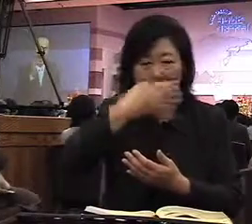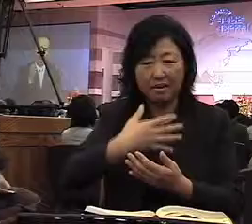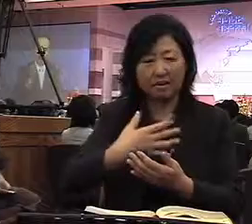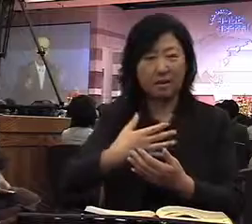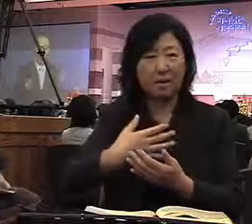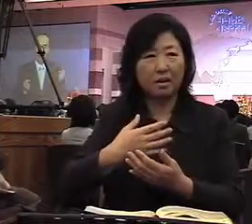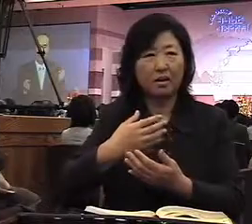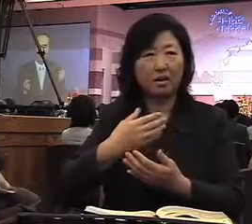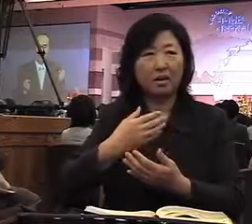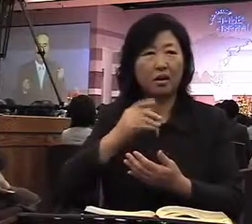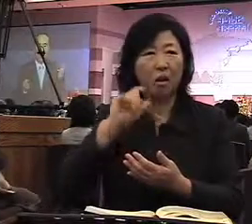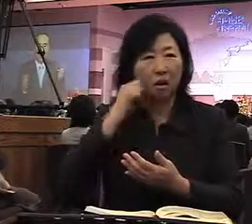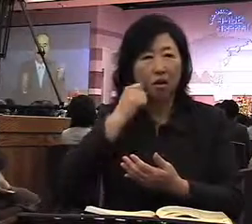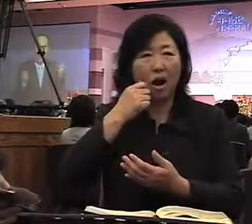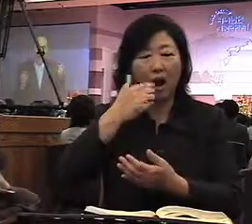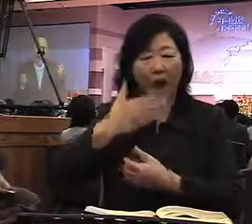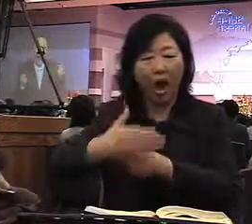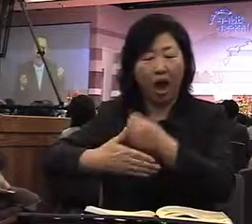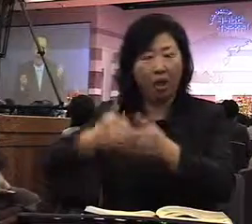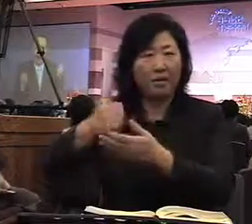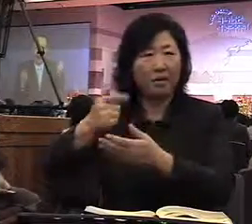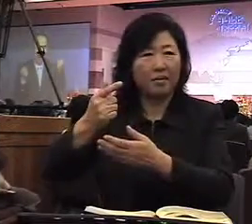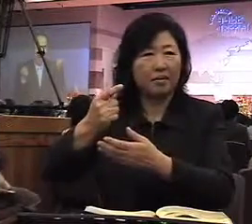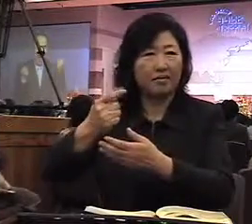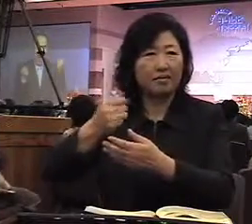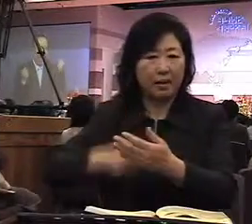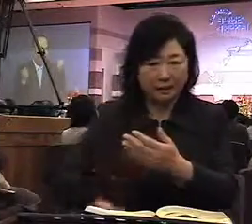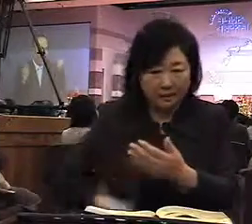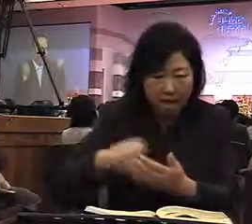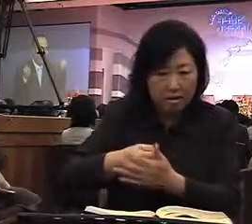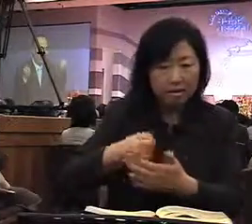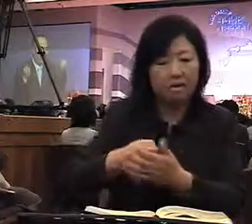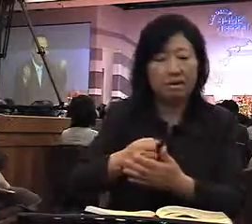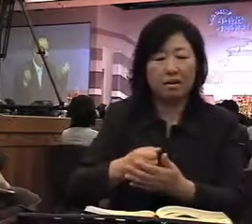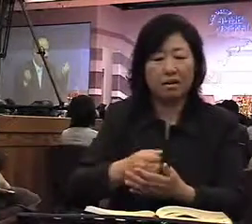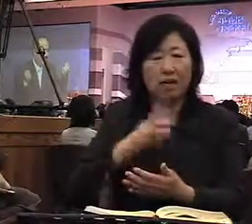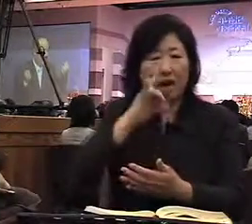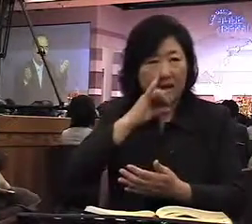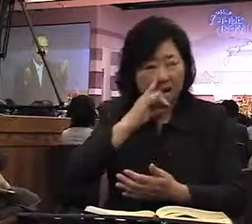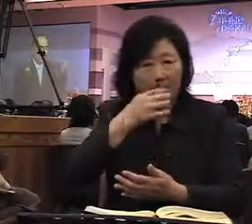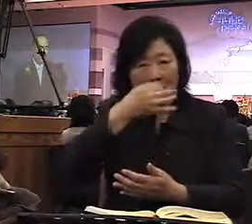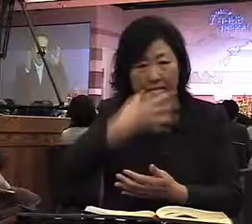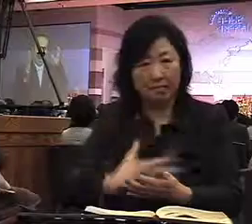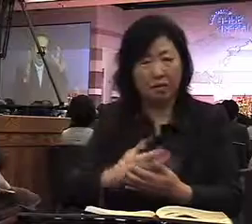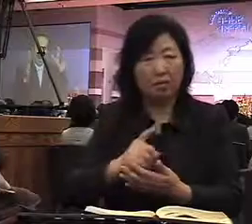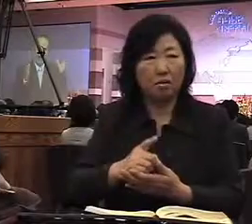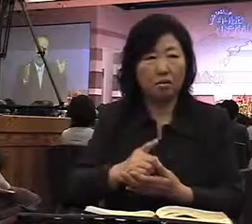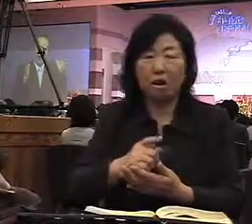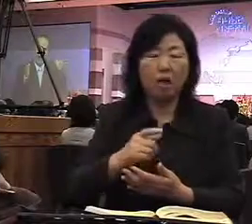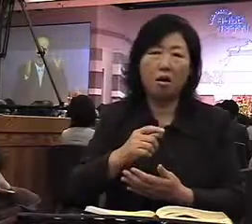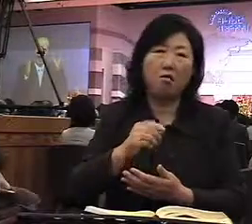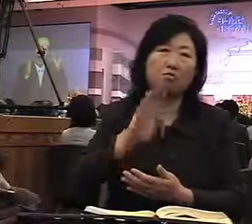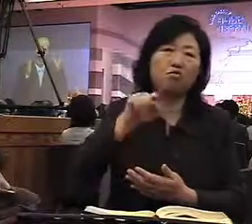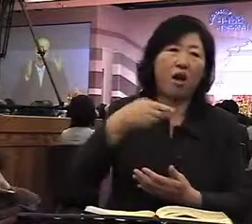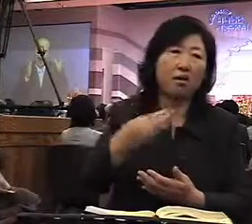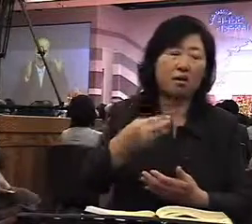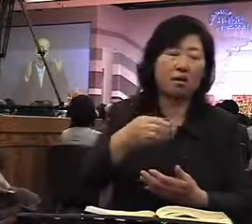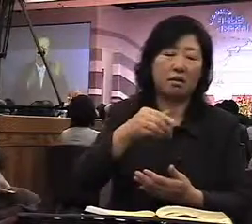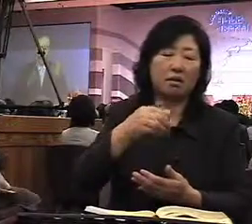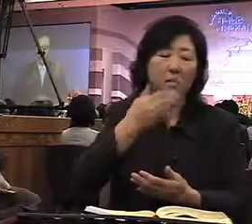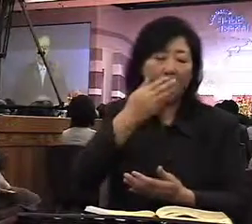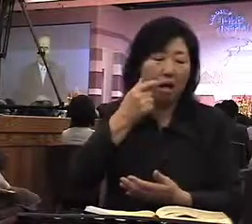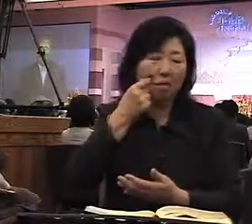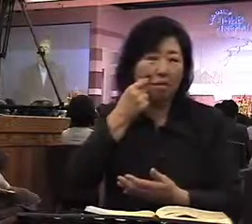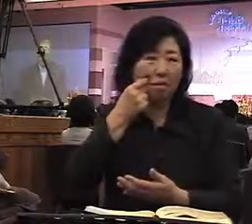얘기를 보면 그러면 용기가 엔돌핀이 솟아나요. 안 되고 힘들고 불가능하다. 이것은 하나님만이 하실 수 있는 일이기